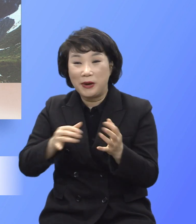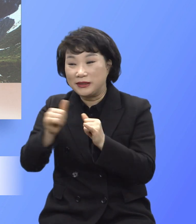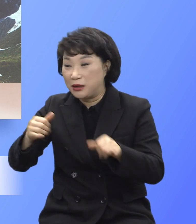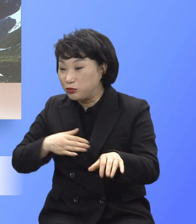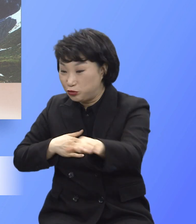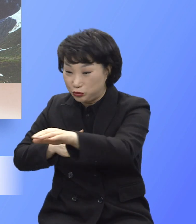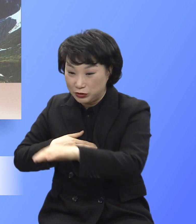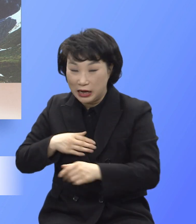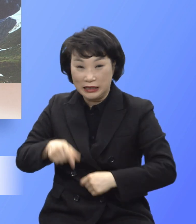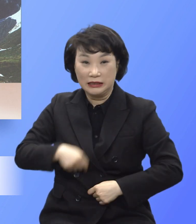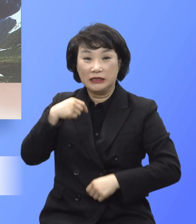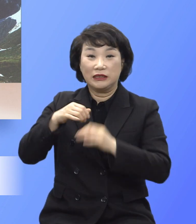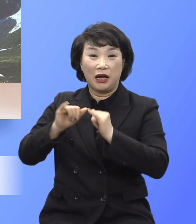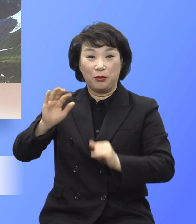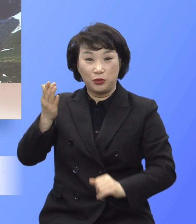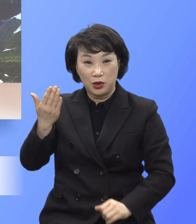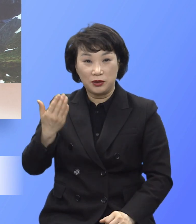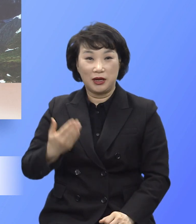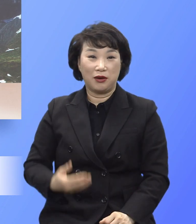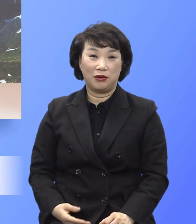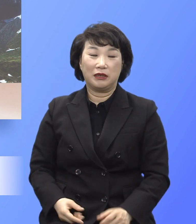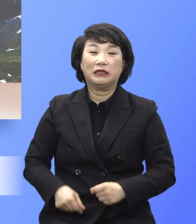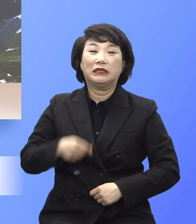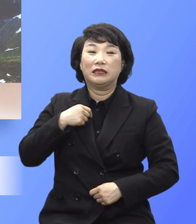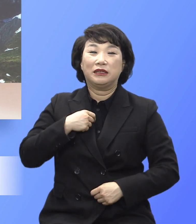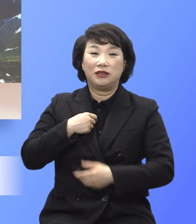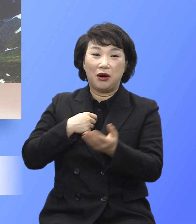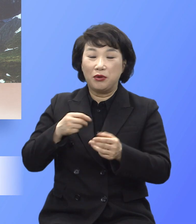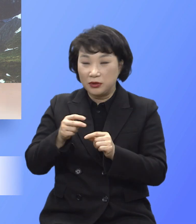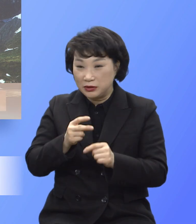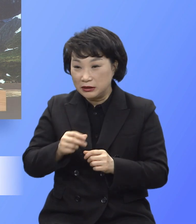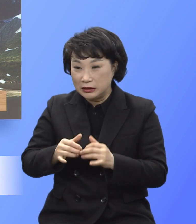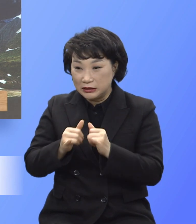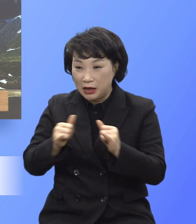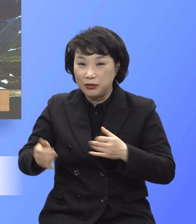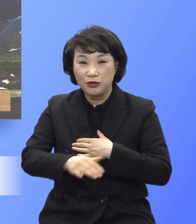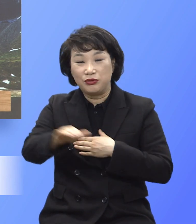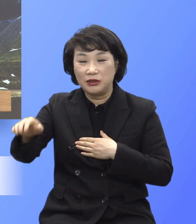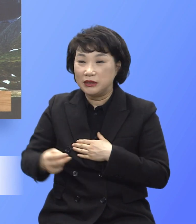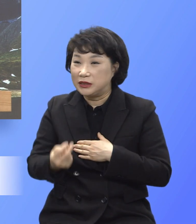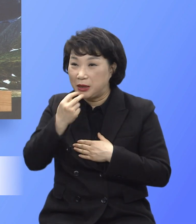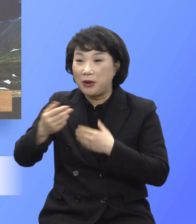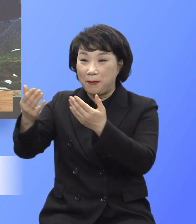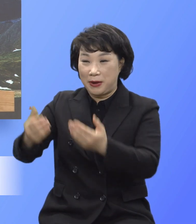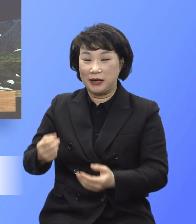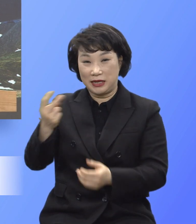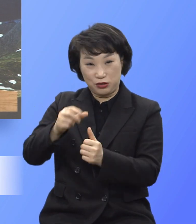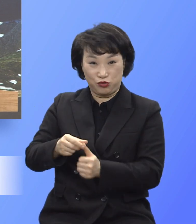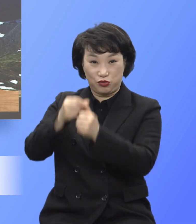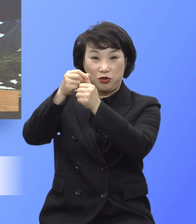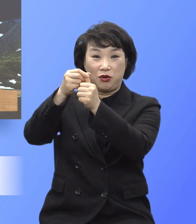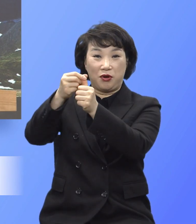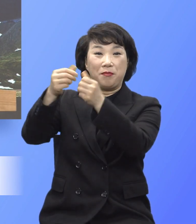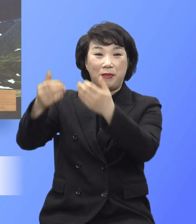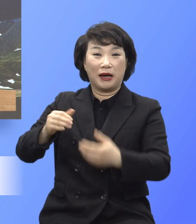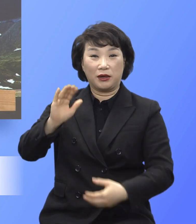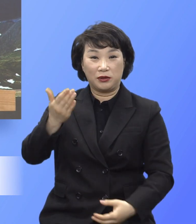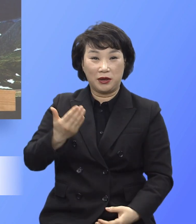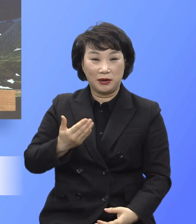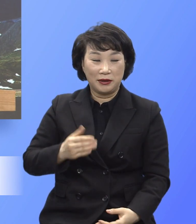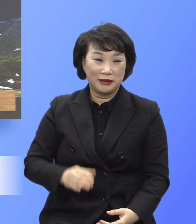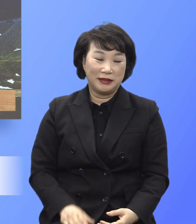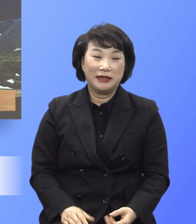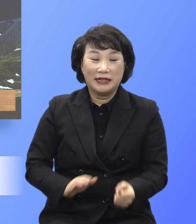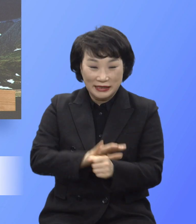사람이 의인이 되었다. 의인은 생명을 얻고 다시 살게 되었다 그 말입니다.